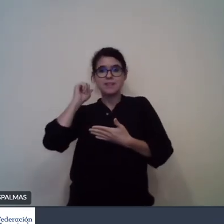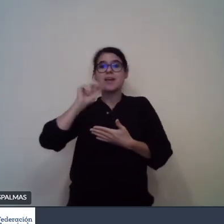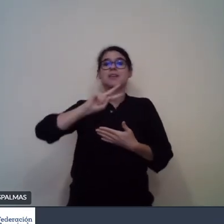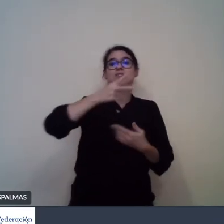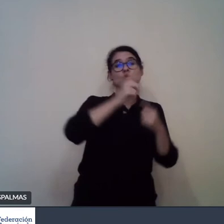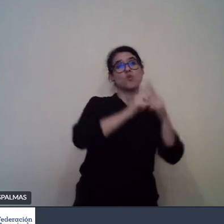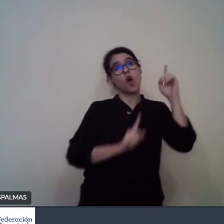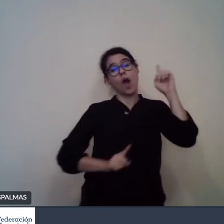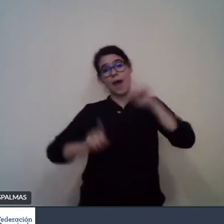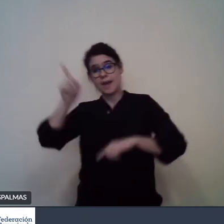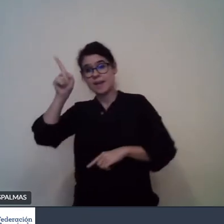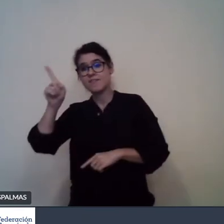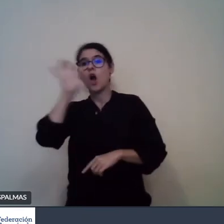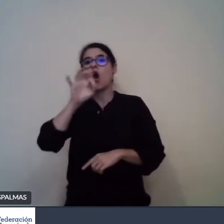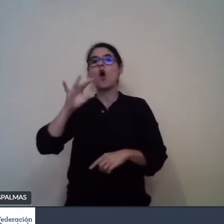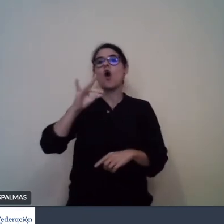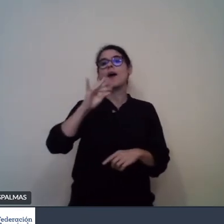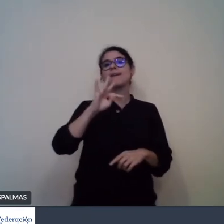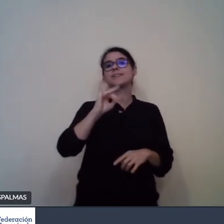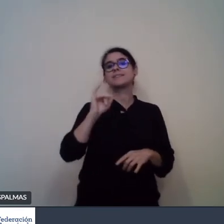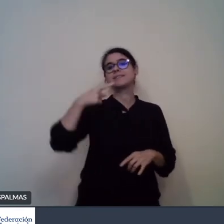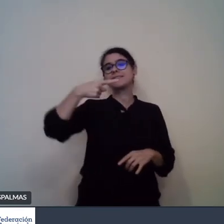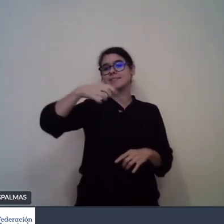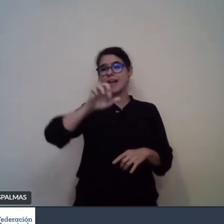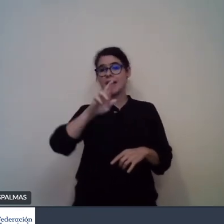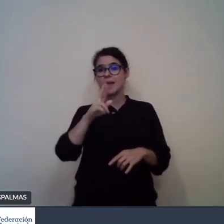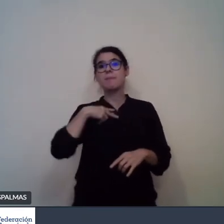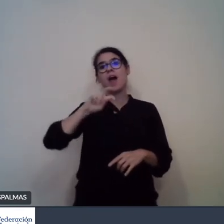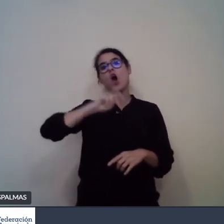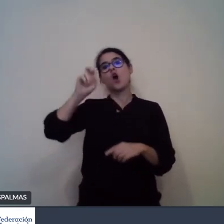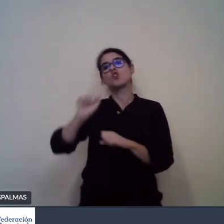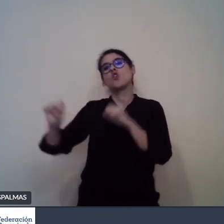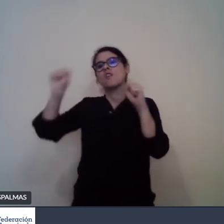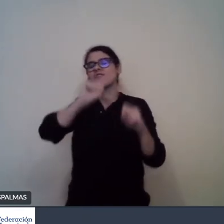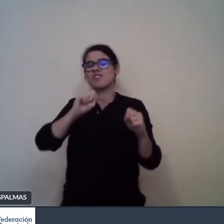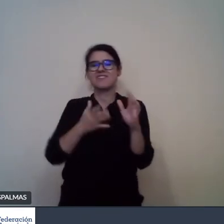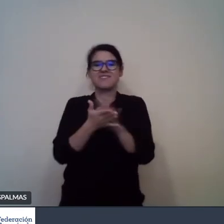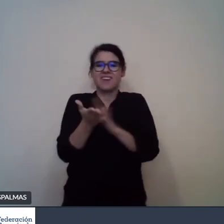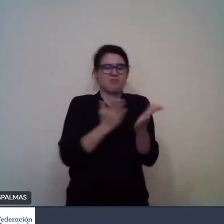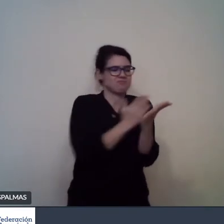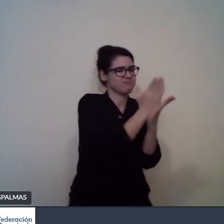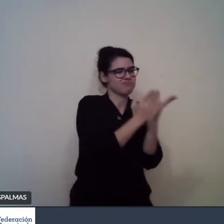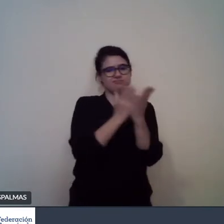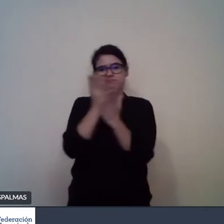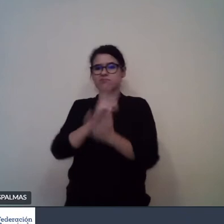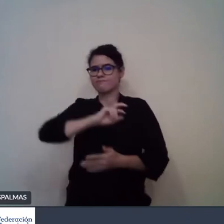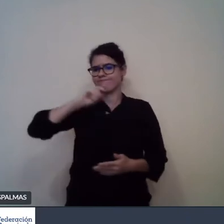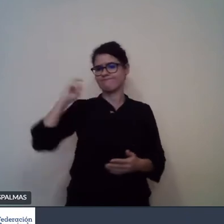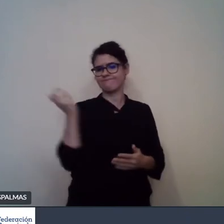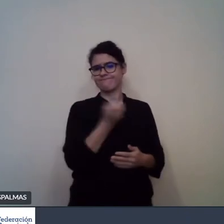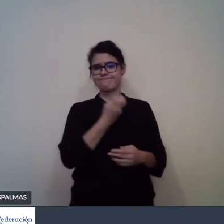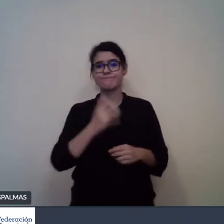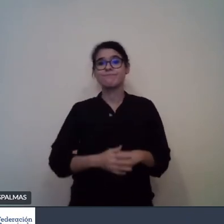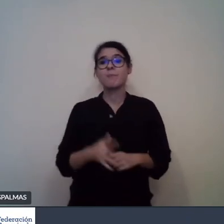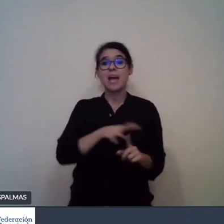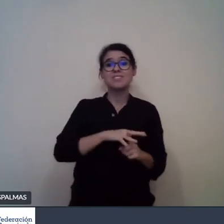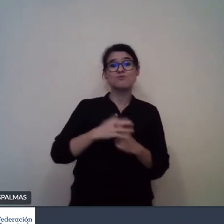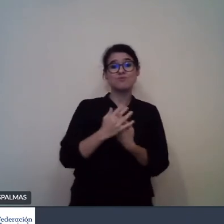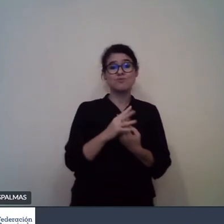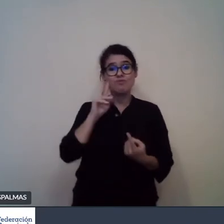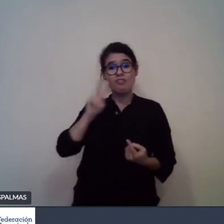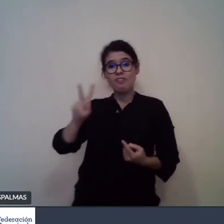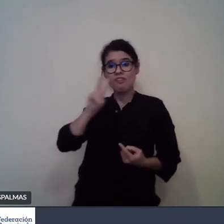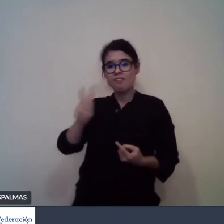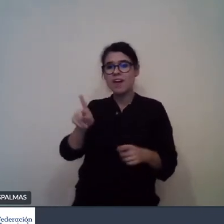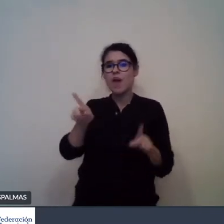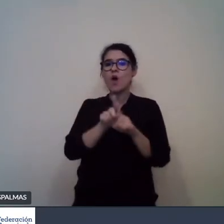Salida del stagger para otro bloqueo para el siguiente. Hay multitud de opciones que se pueden jugar ahí. En esta situación, fijaros que el exterior rodea el primer